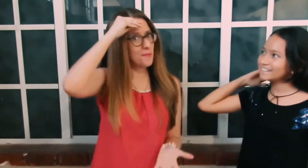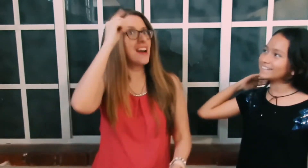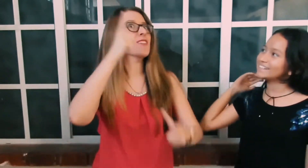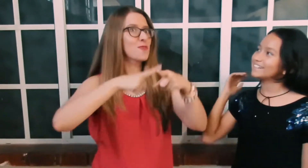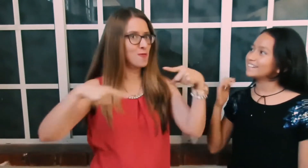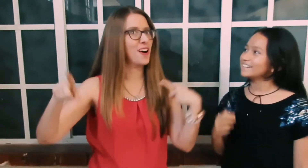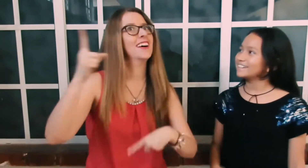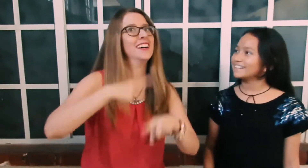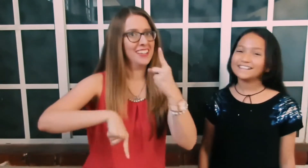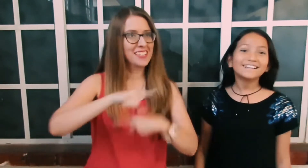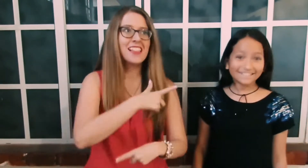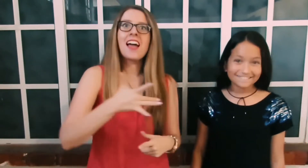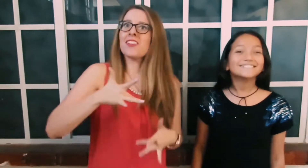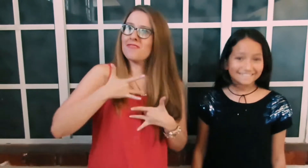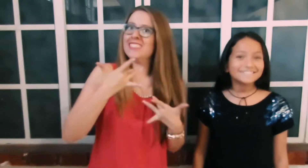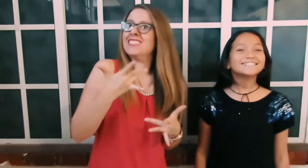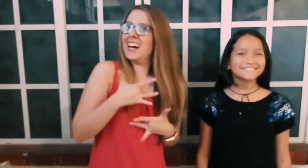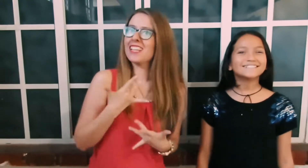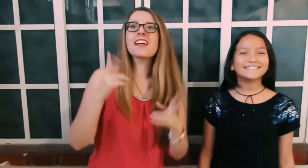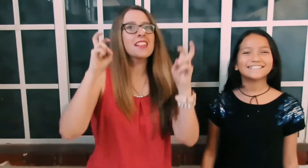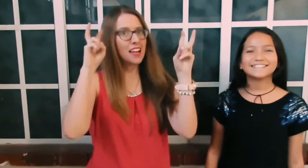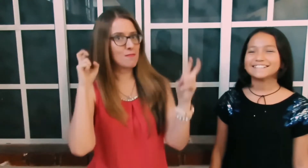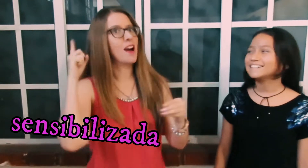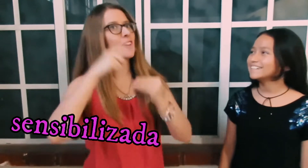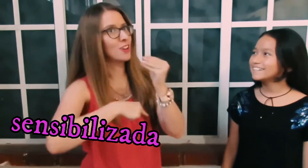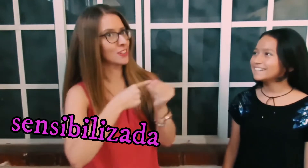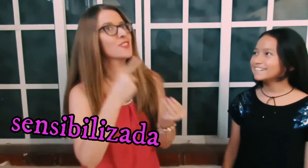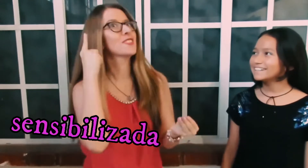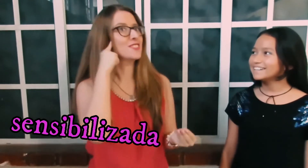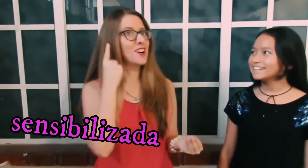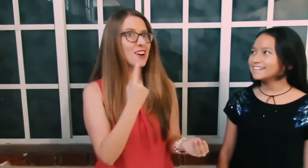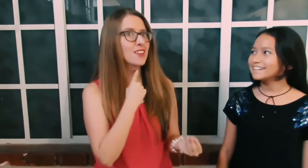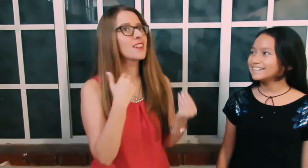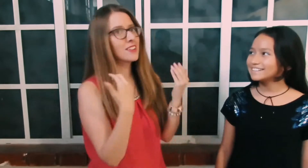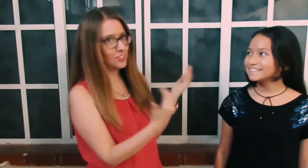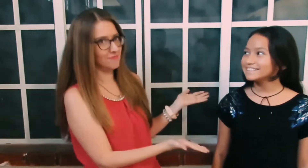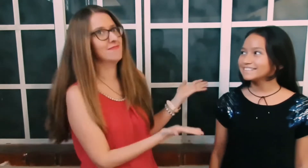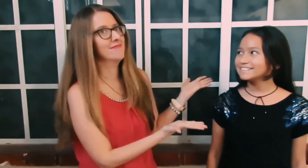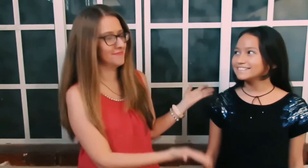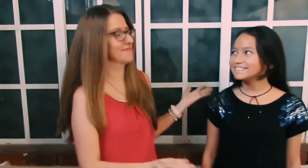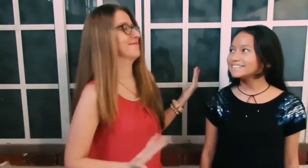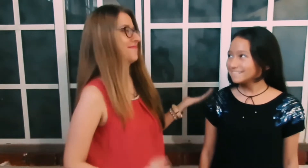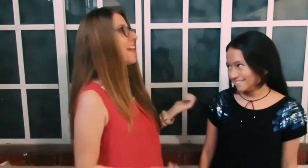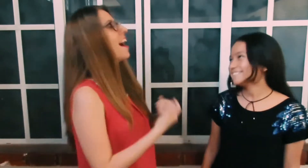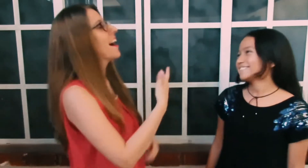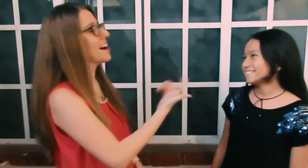Quiere aprender lengua de señas. Está sensibilizada sobre el tema de los profesores.